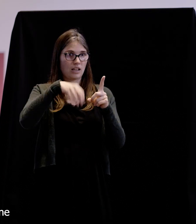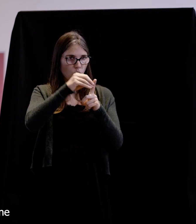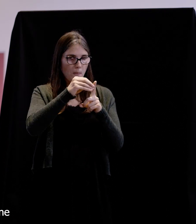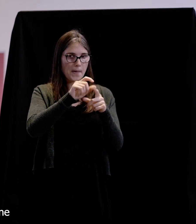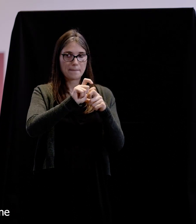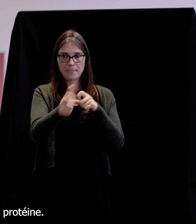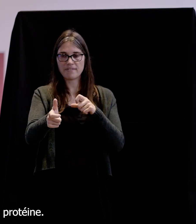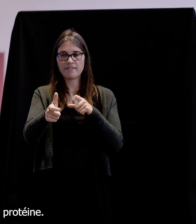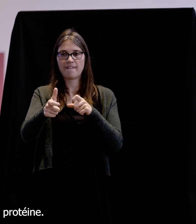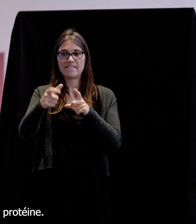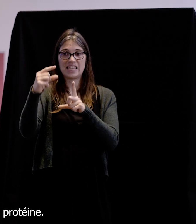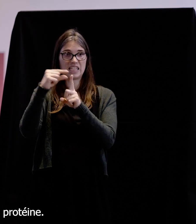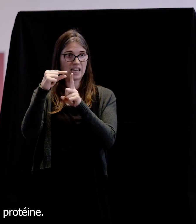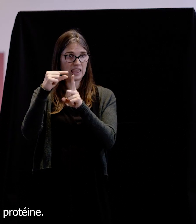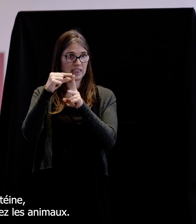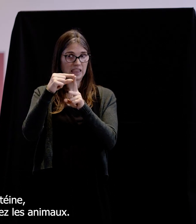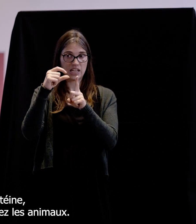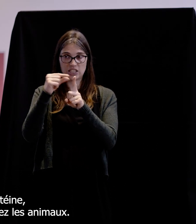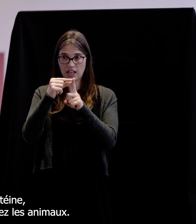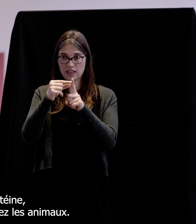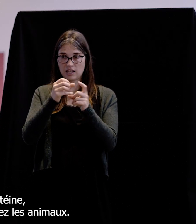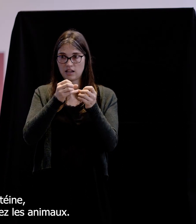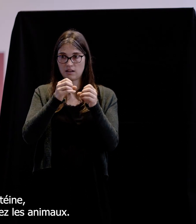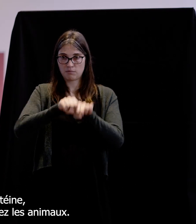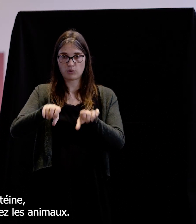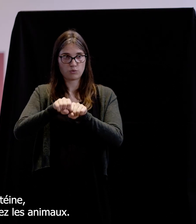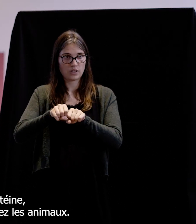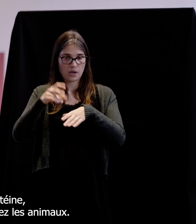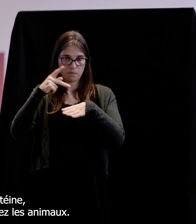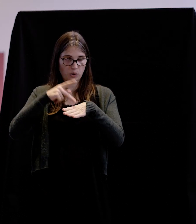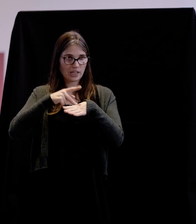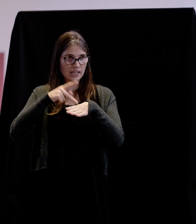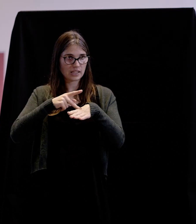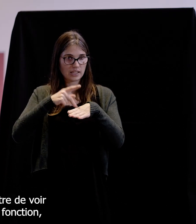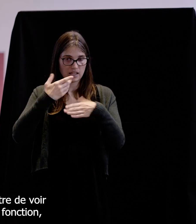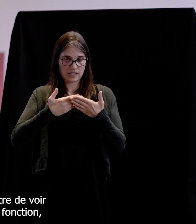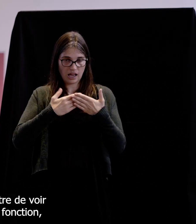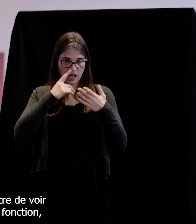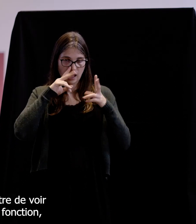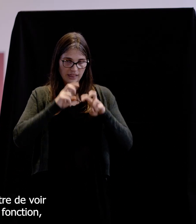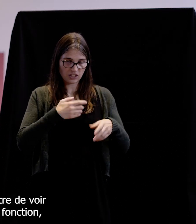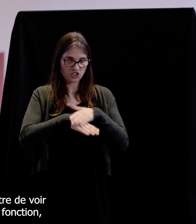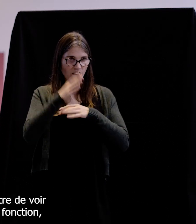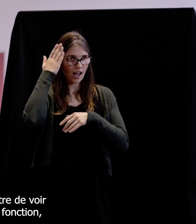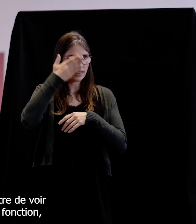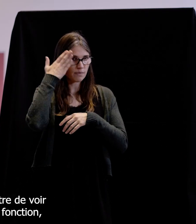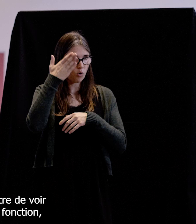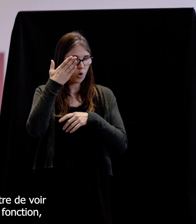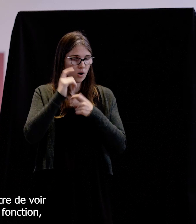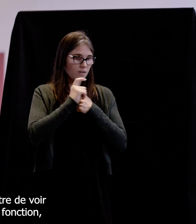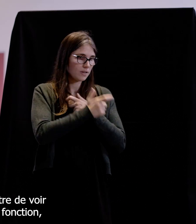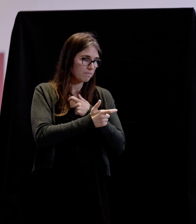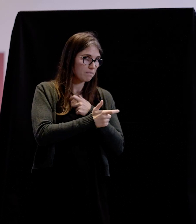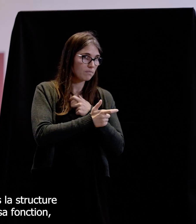Le gène, il produit une protéine. Cette protéine, on va l'analyser chez les animaux. Ça va permettre de voir quelle est